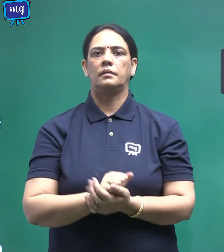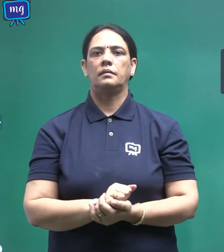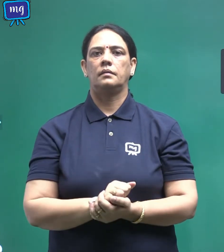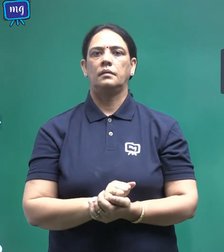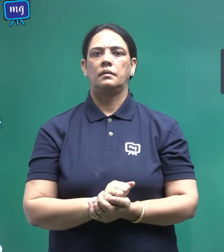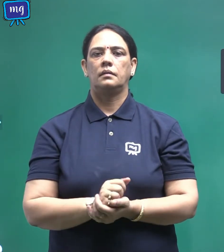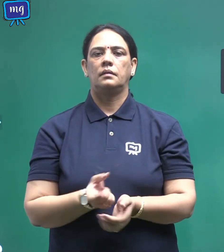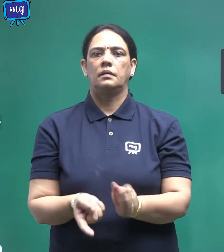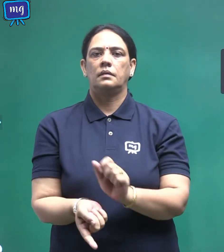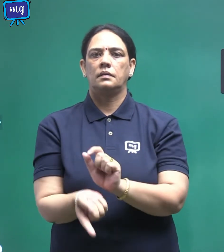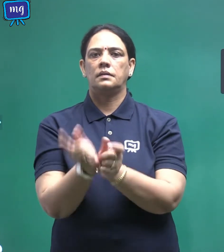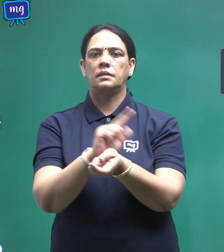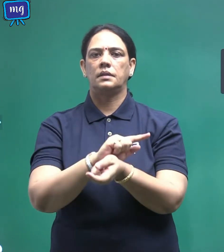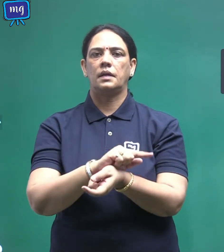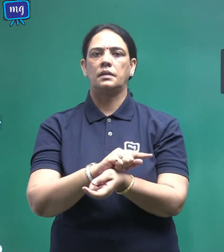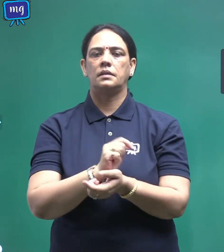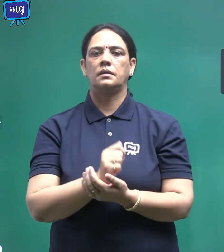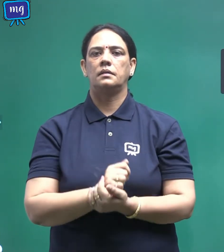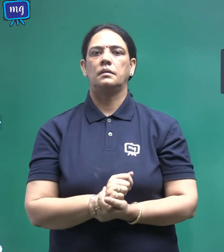परिवर्तित